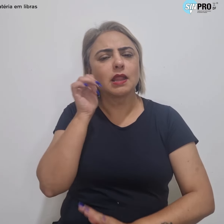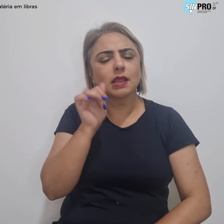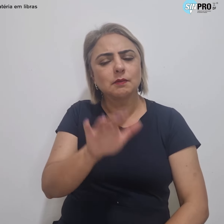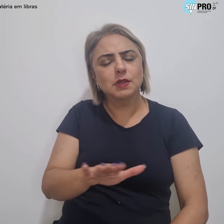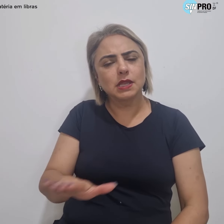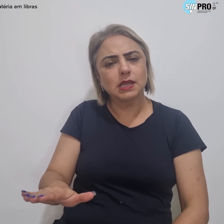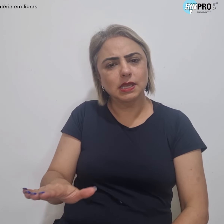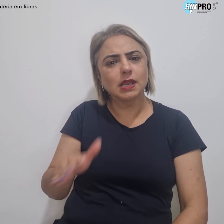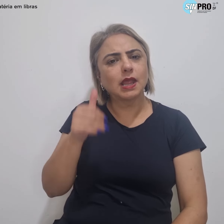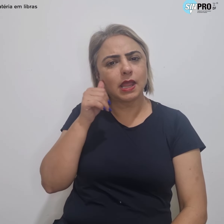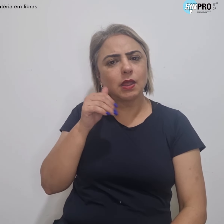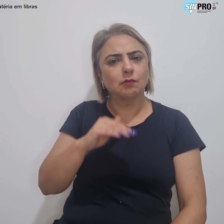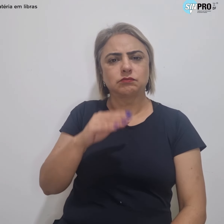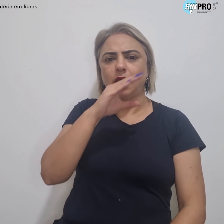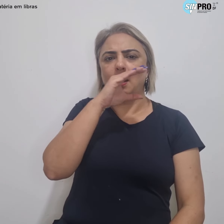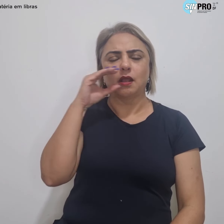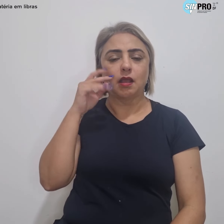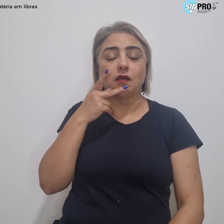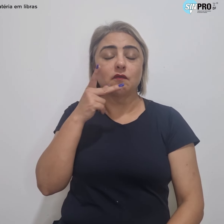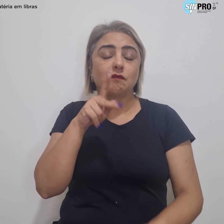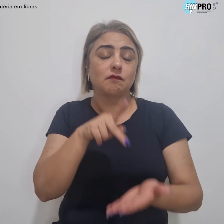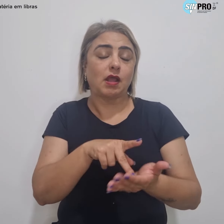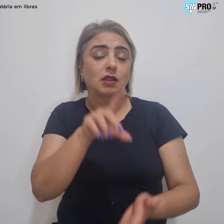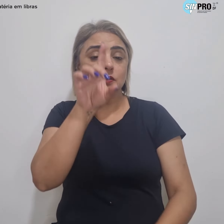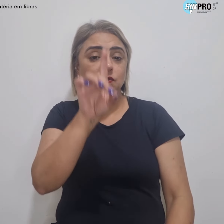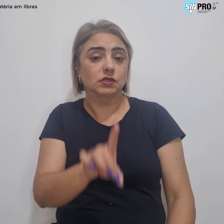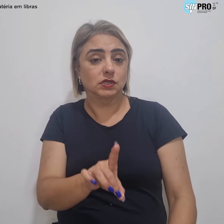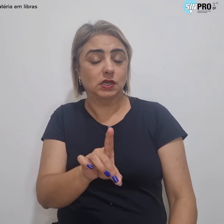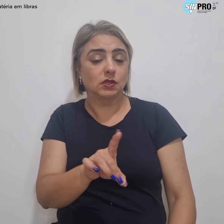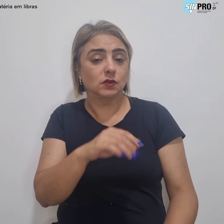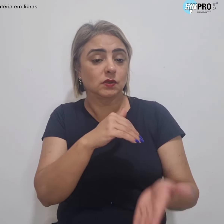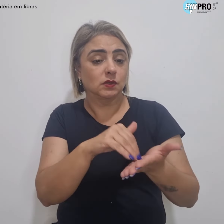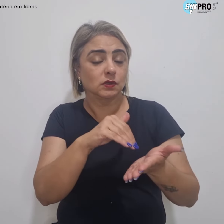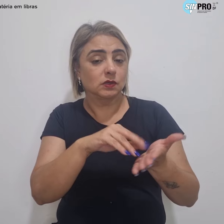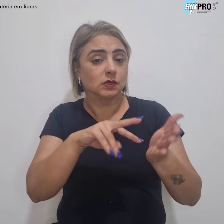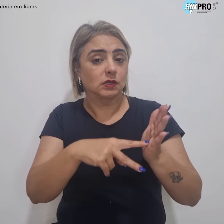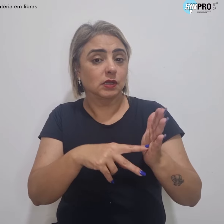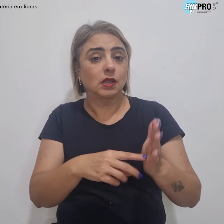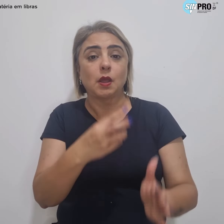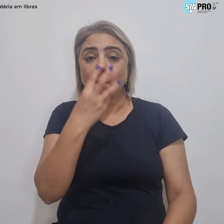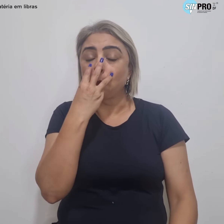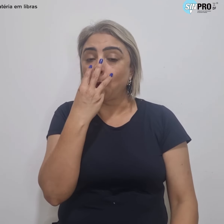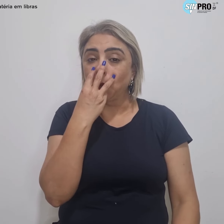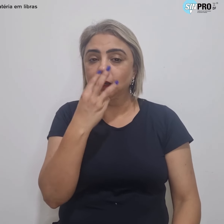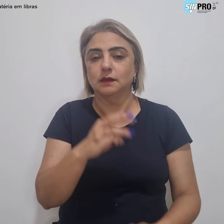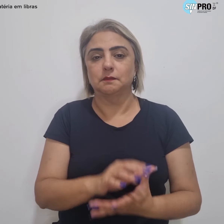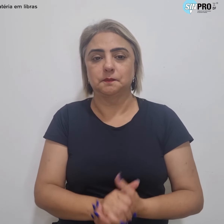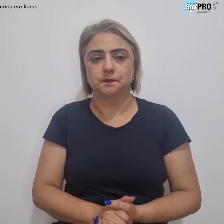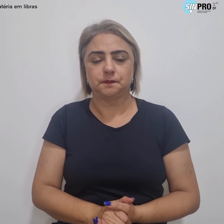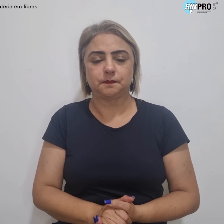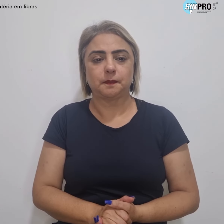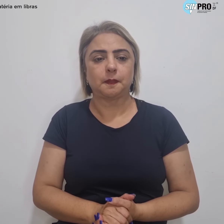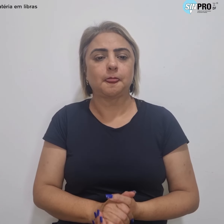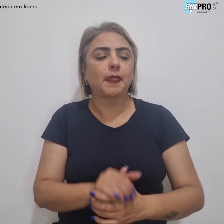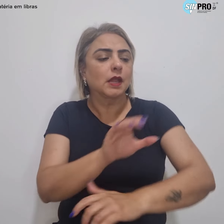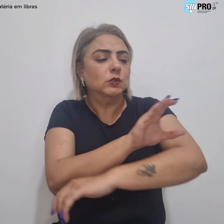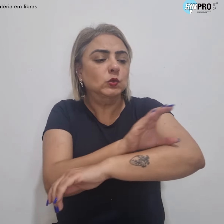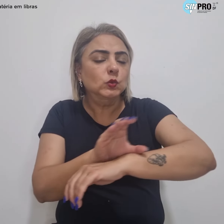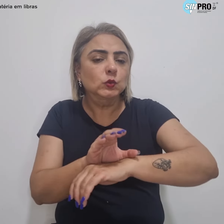mulheres, afirma a diretora do Simpro DF, Mônica Caldeira. No curso de formação